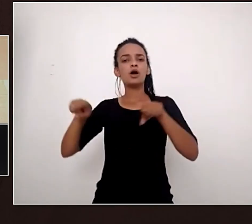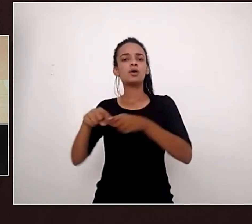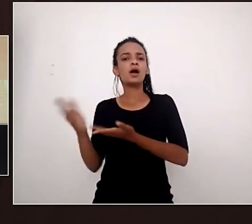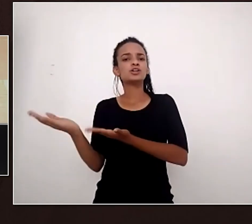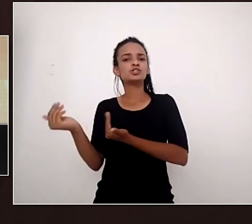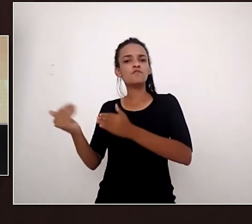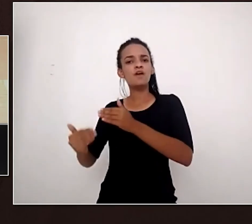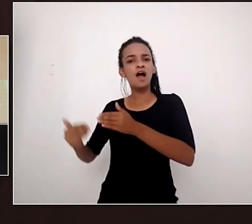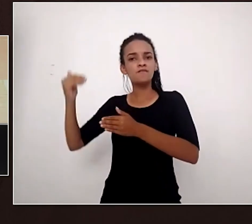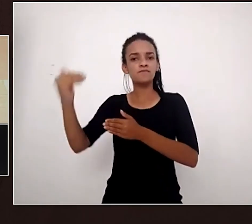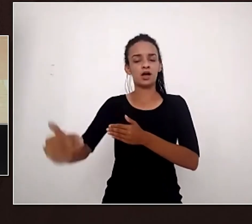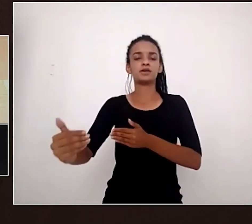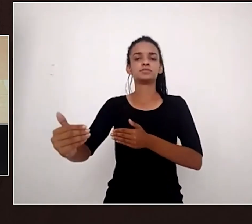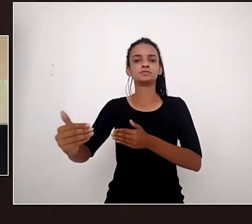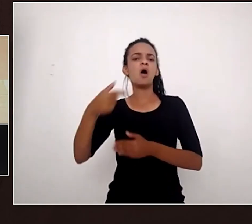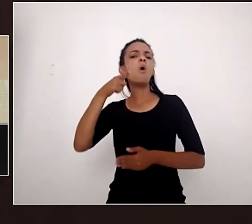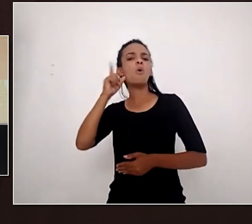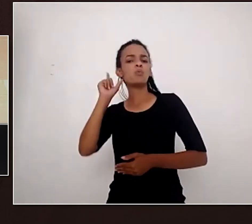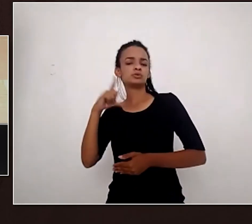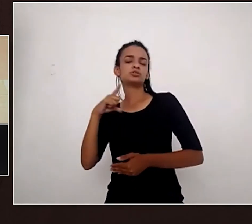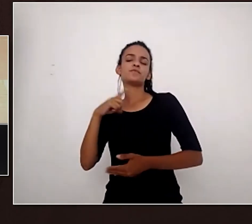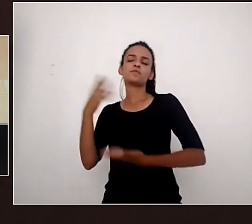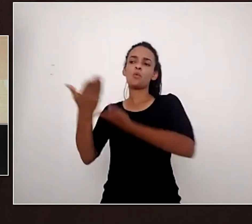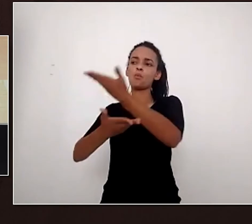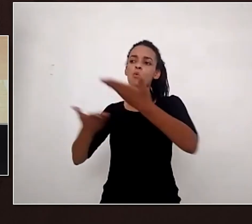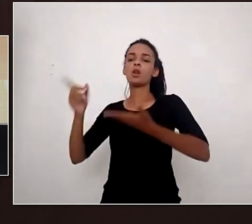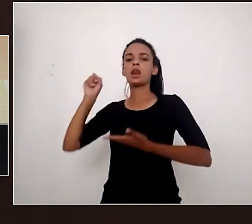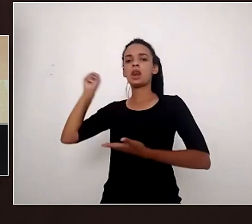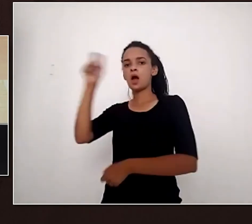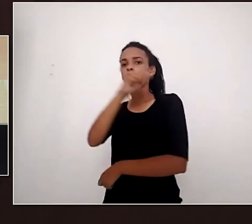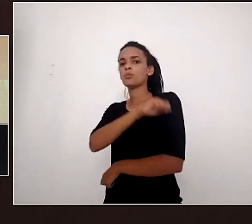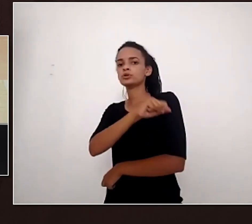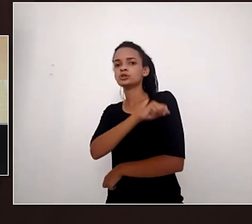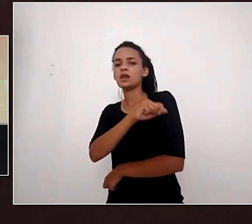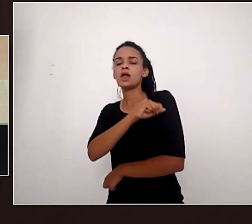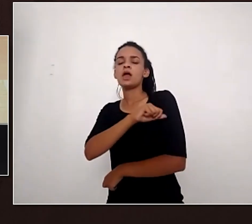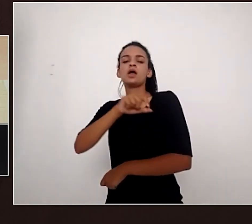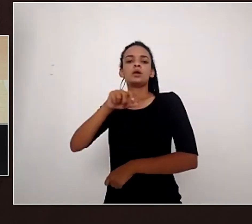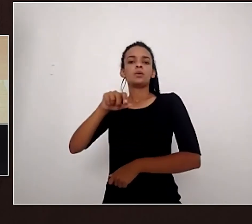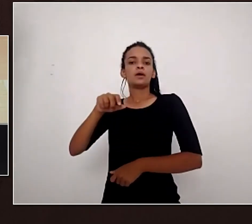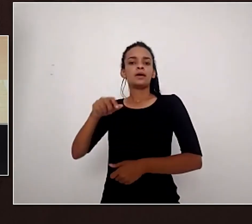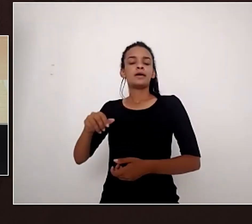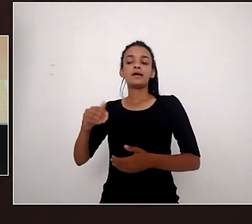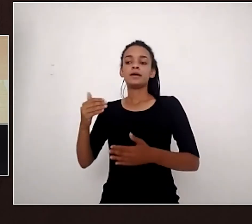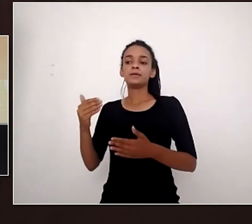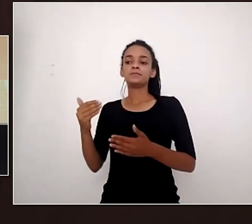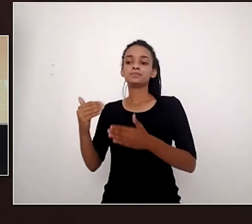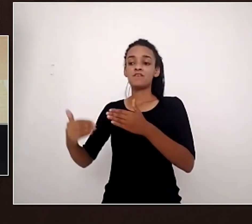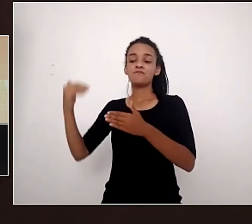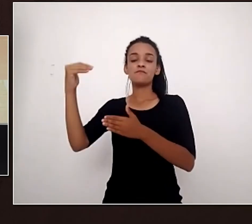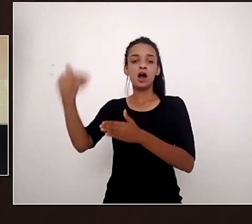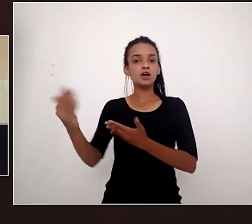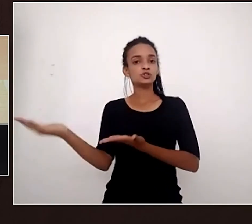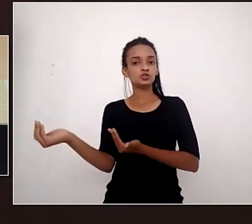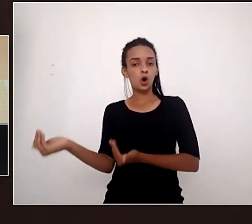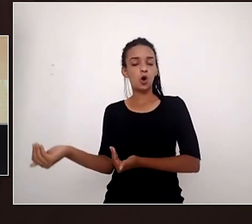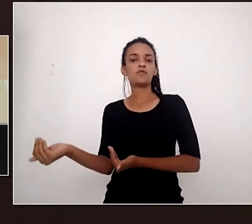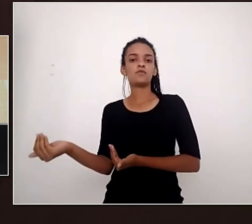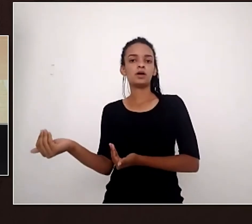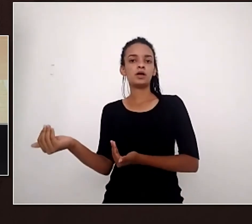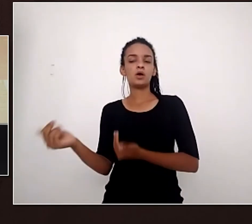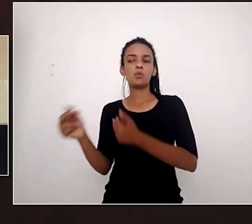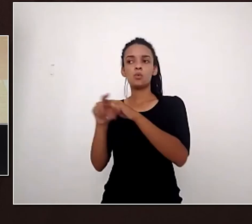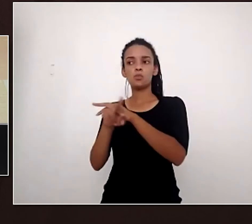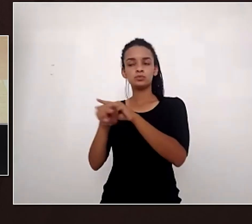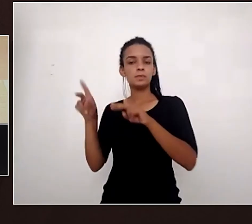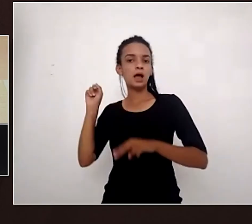comunhão com o Avança Jovem do Rio de Janeiro. Irmãos, graças a Deus que o Avança Jovem, ele é completo.